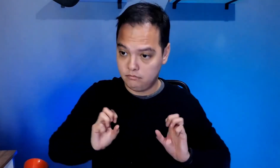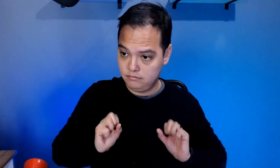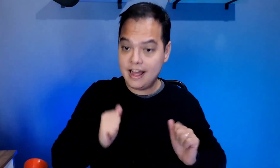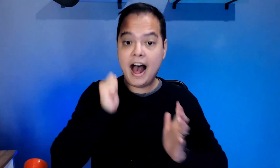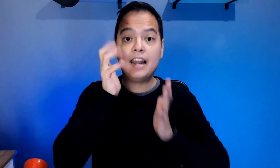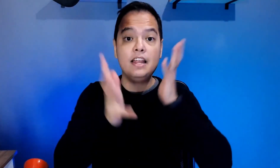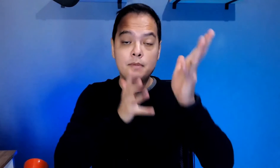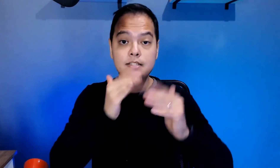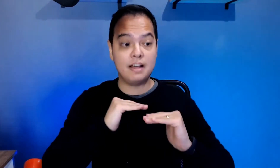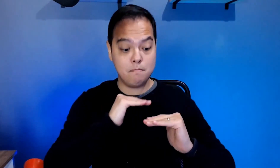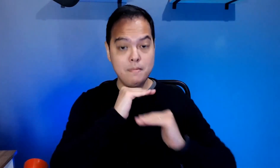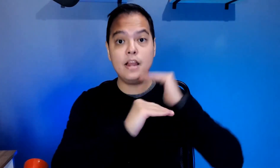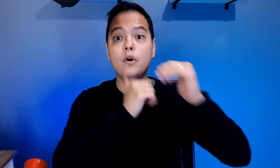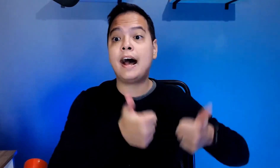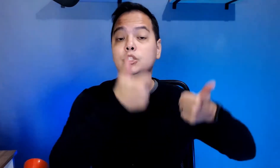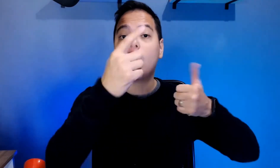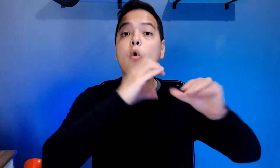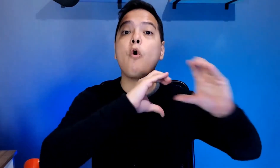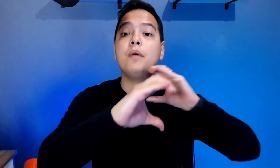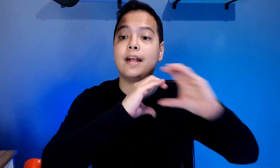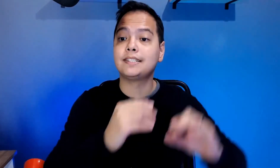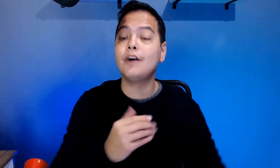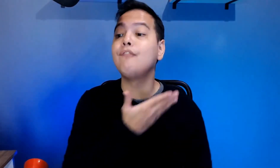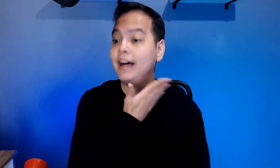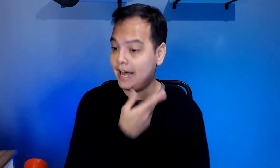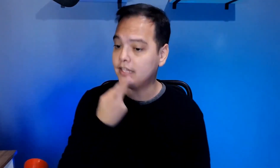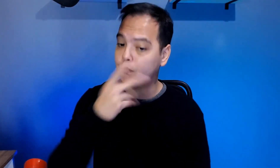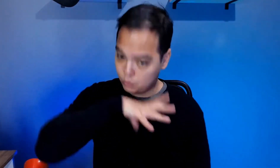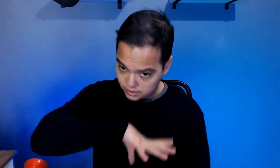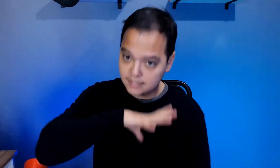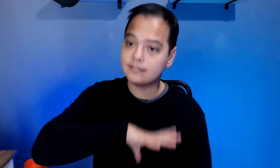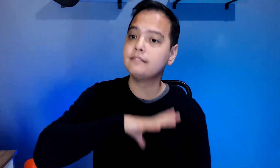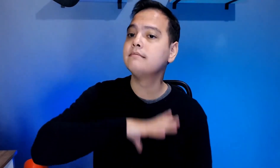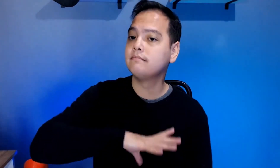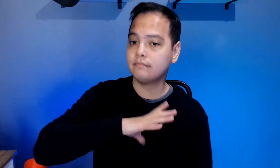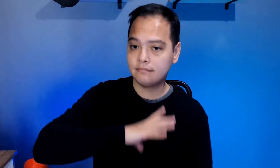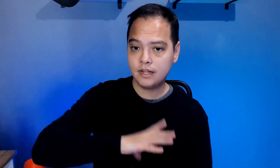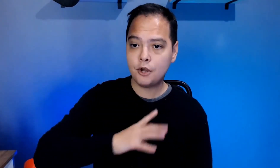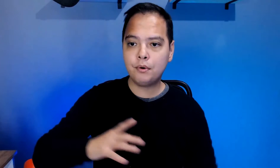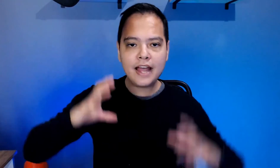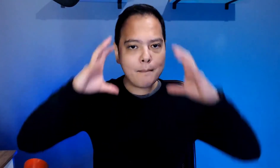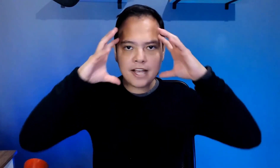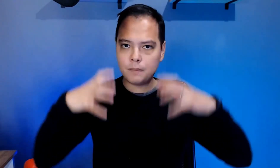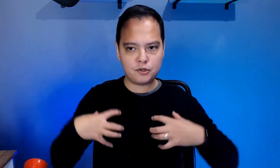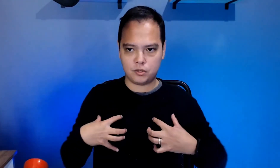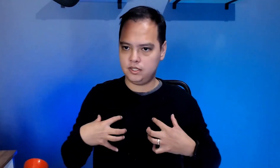A Libras vai melhorar a sua comunicação falada no português. Porque é a mesma pessoa. Você não é